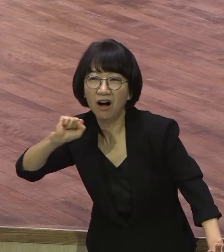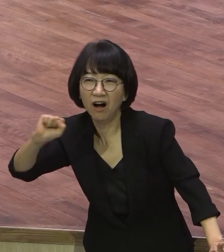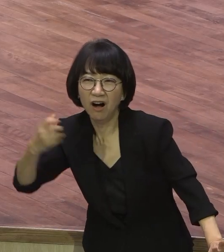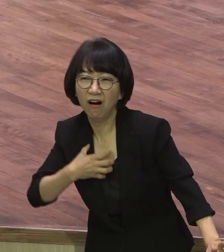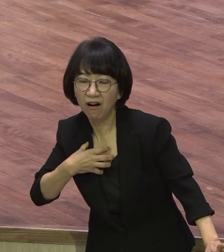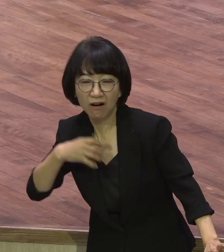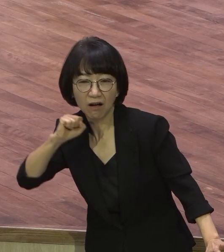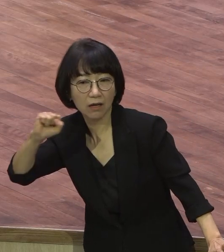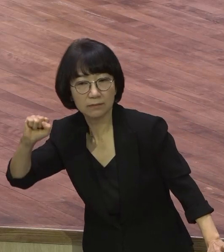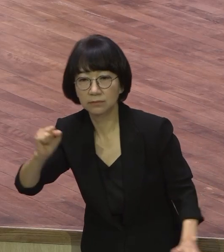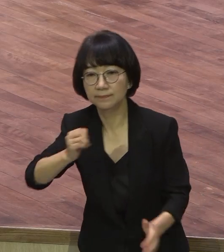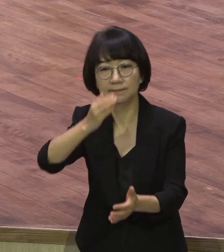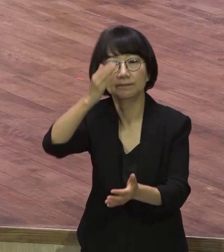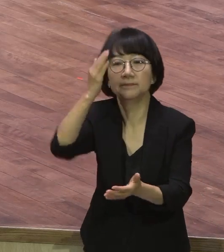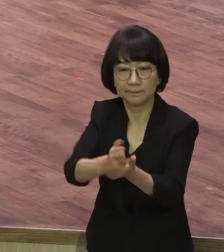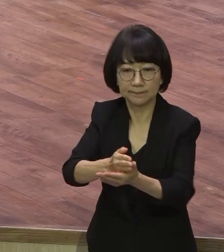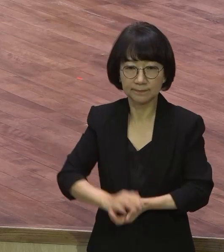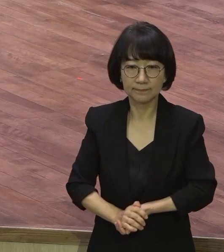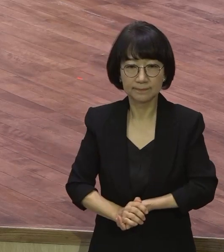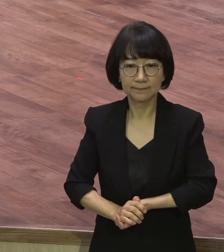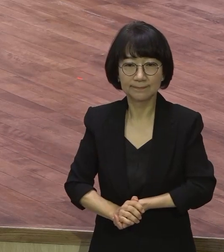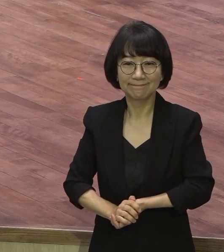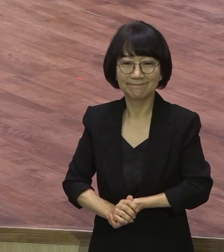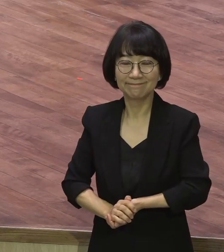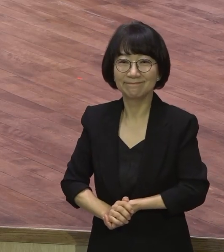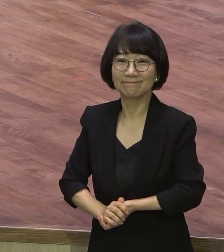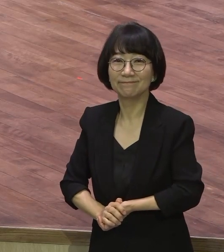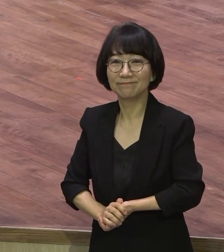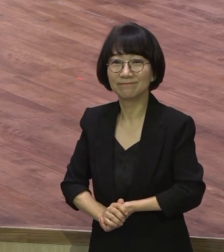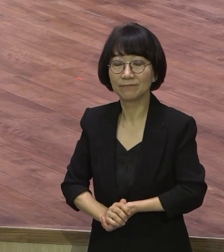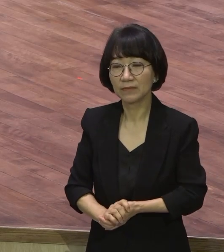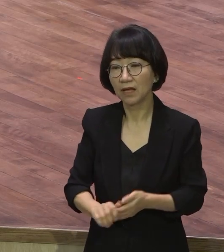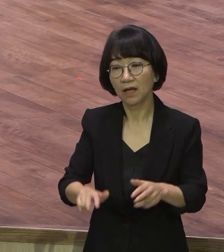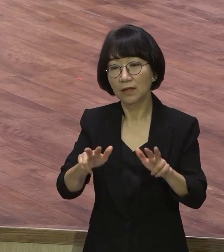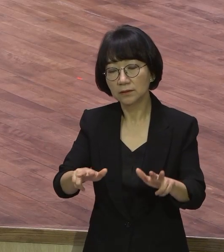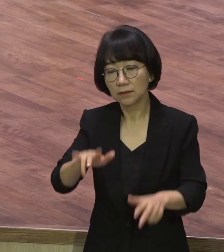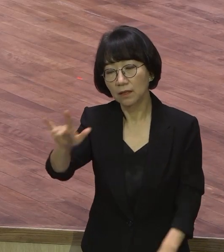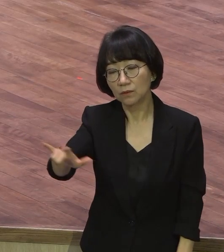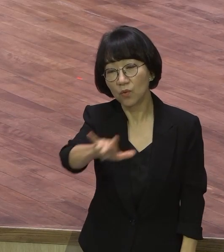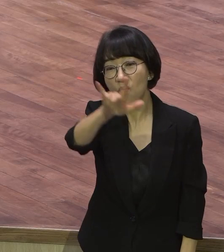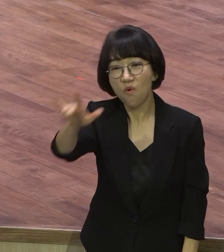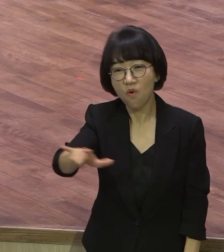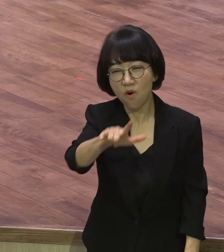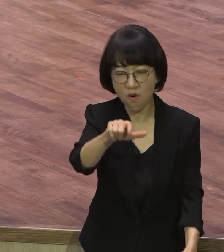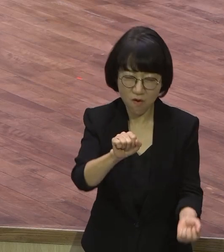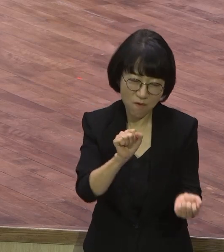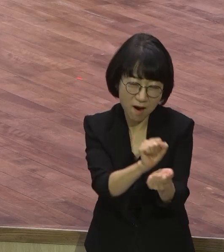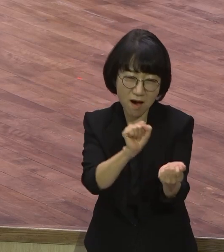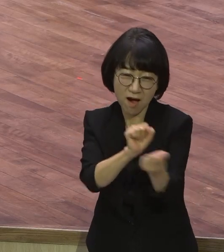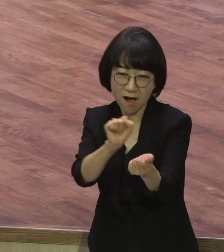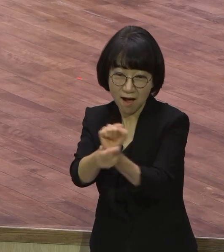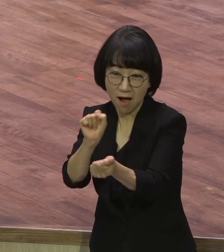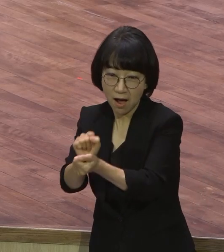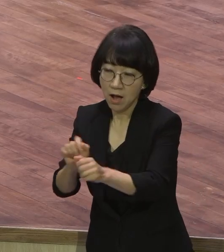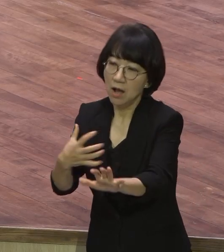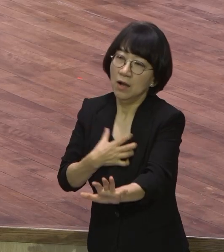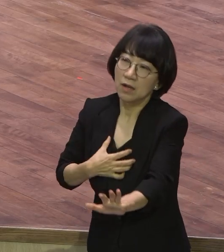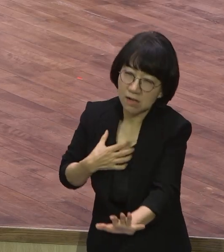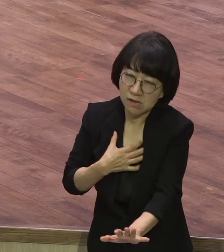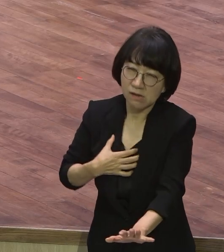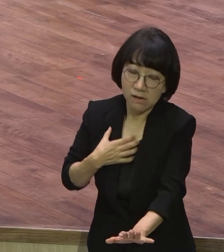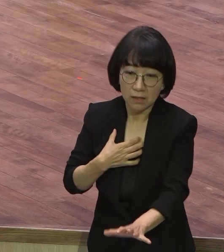접근해서는 안 된다는 얘기예요. 부정적 접근. 지금 코로나19로 인해가지고 자칫 천년 근심 속에